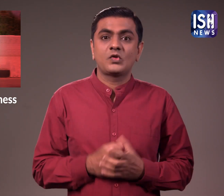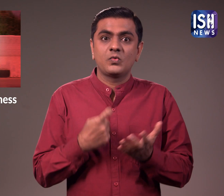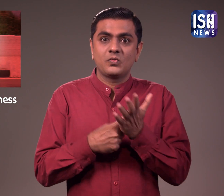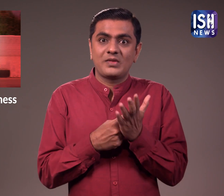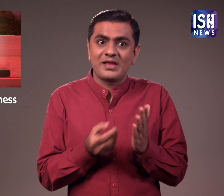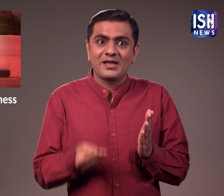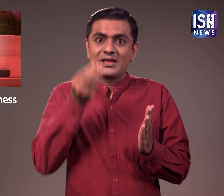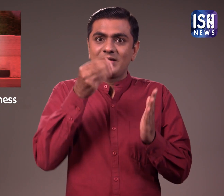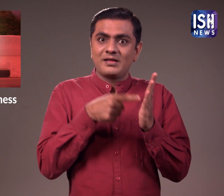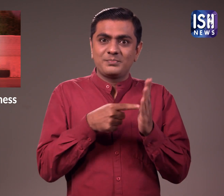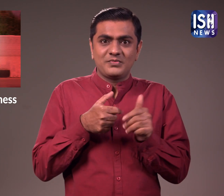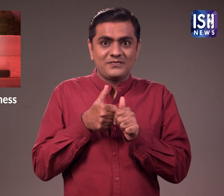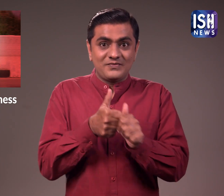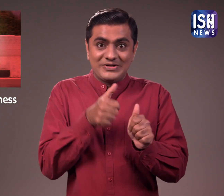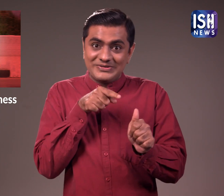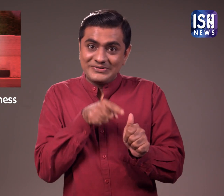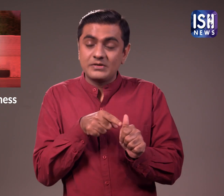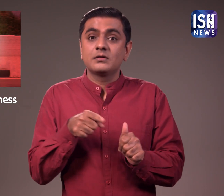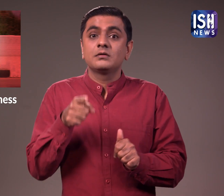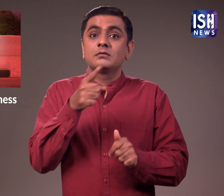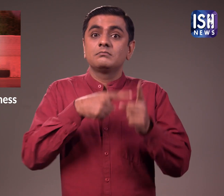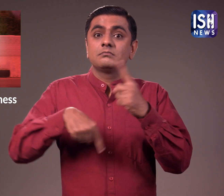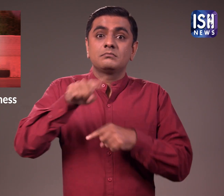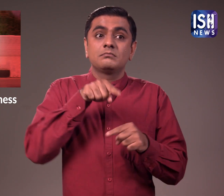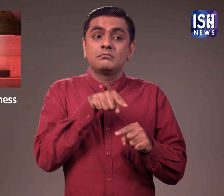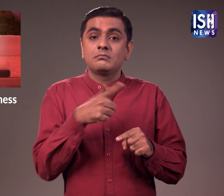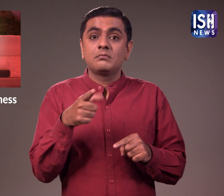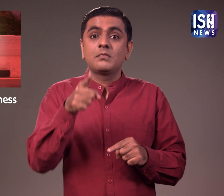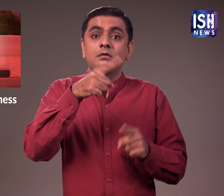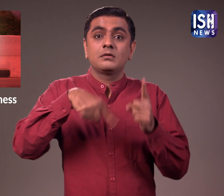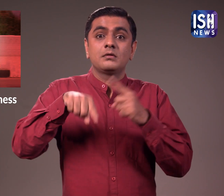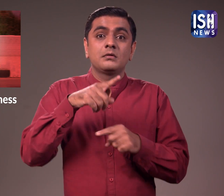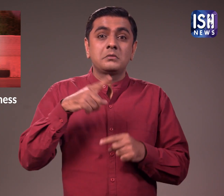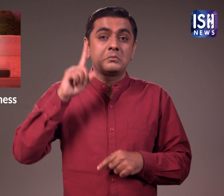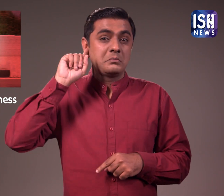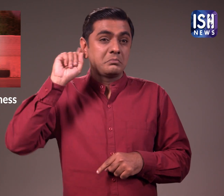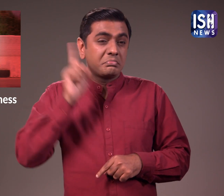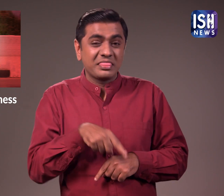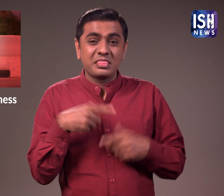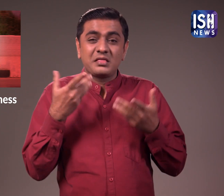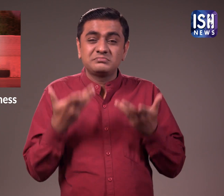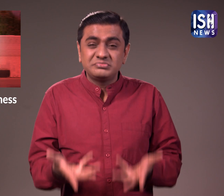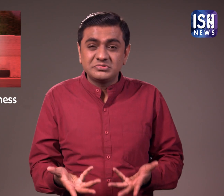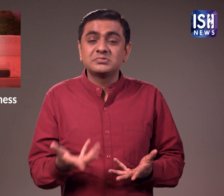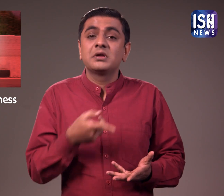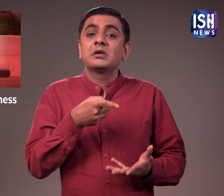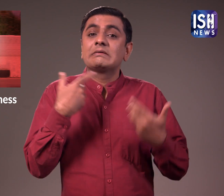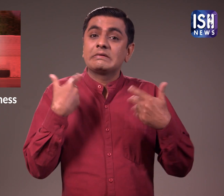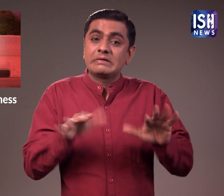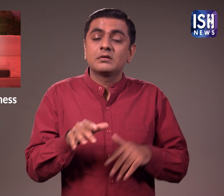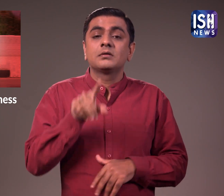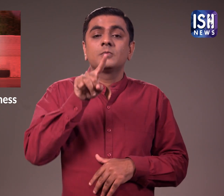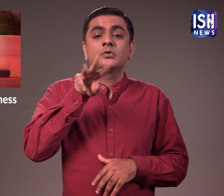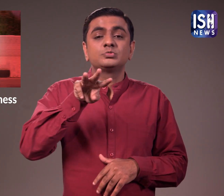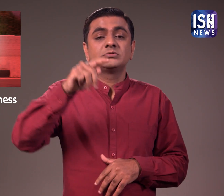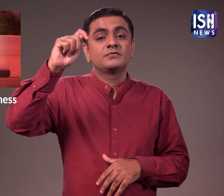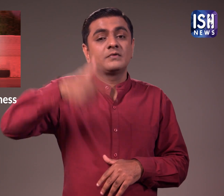नियमों का उलंगन करने पर 1000 रुपे का जुर्माना और तीन महिने के लिए ड्राइविंग लाइसन्स लिलमबित किया जा